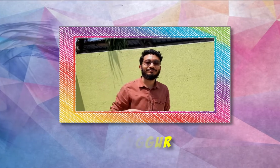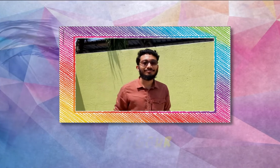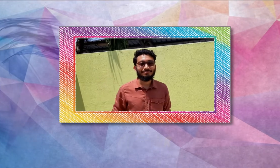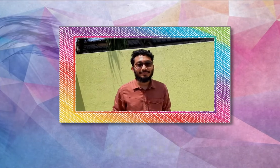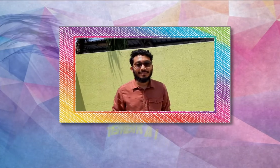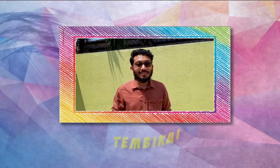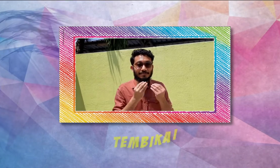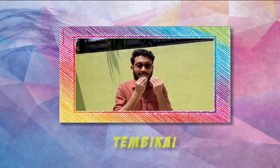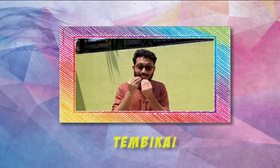Hai cecak